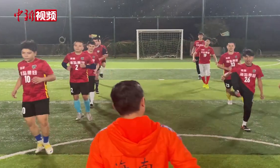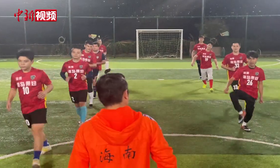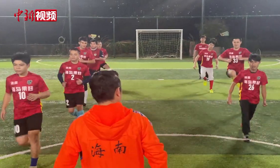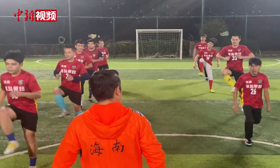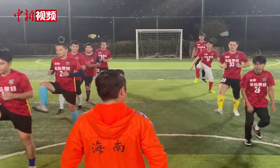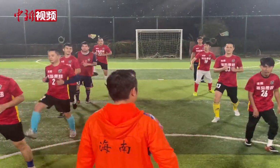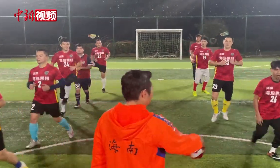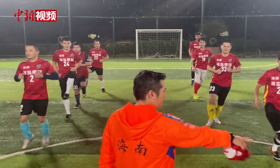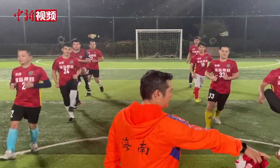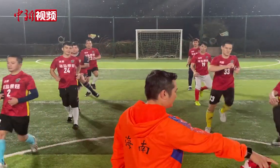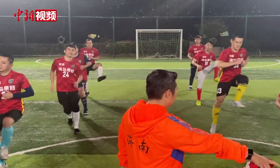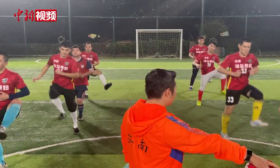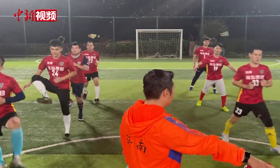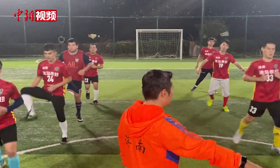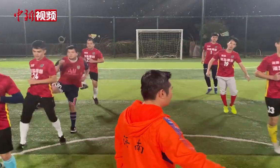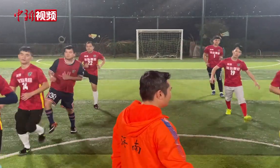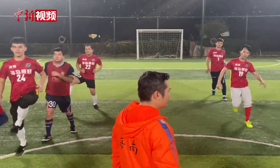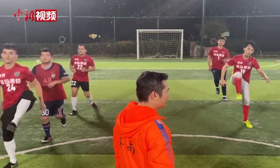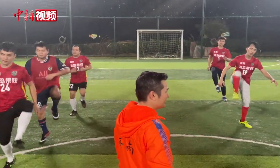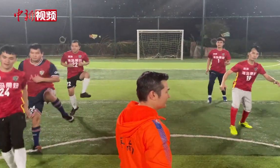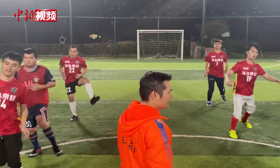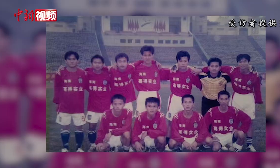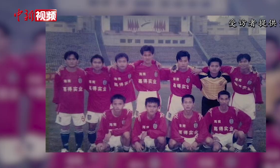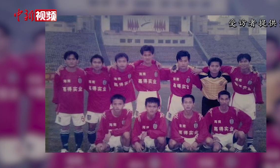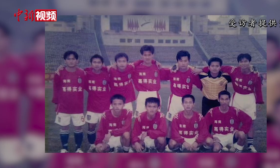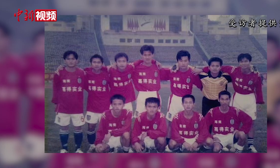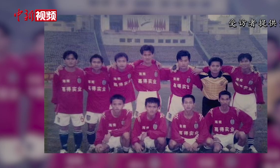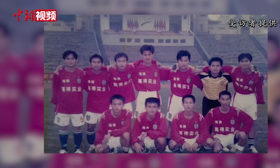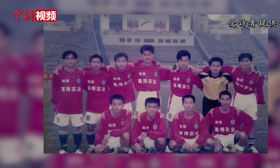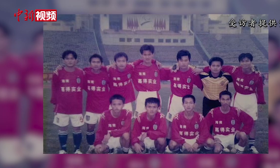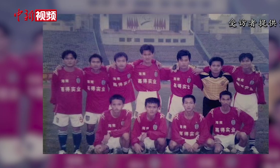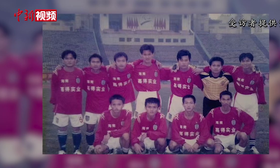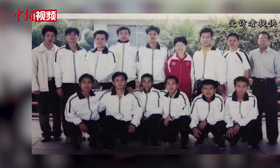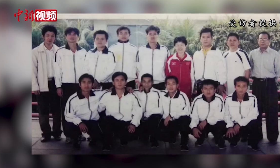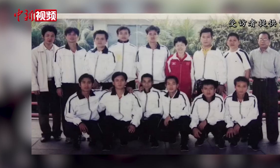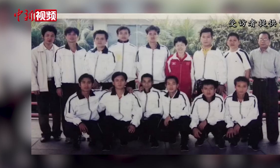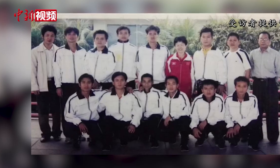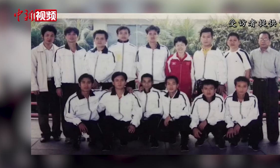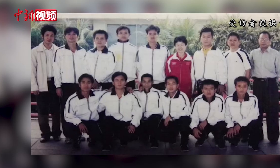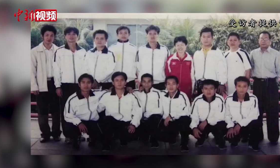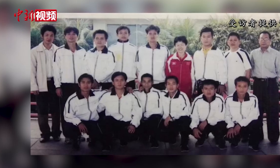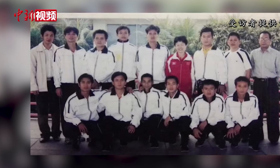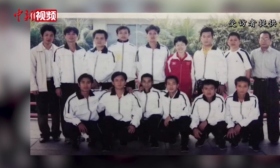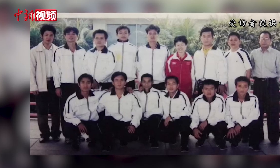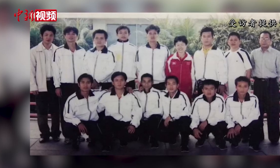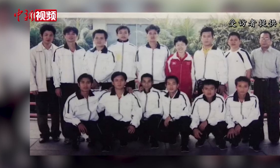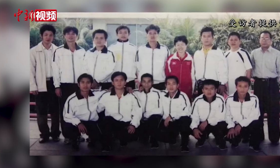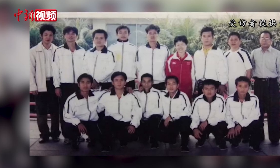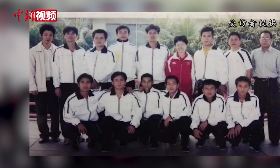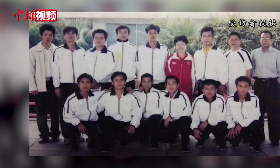组成的足球队，名叫海龙足球队，成立于2011年，前身是1995年海南省特殊教育